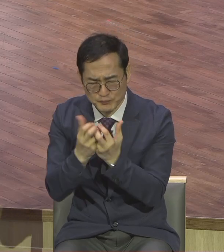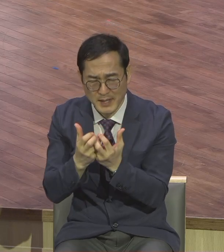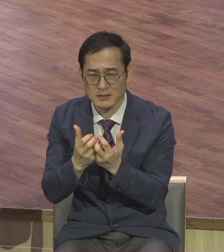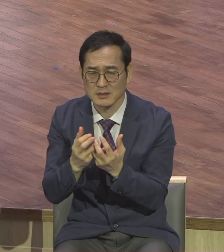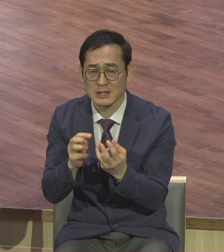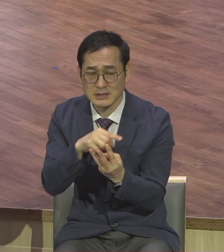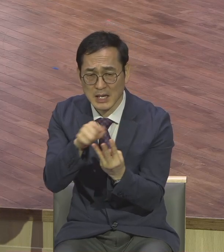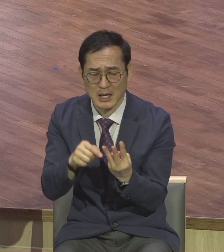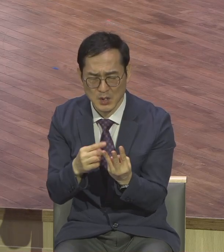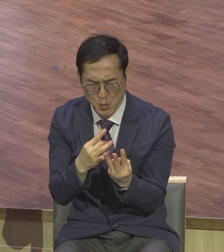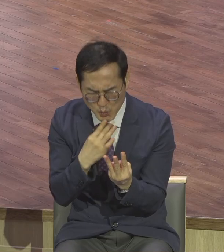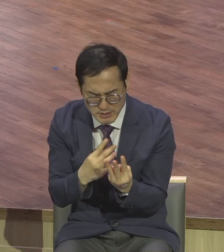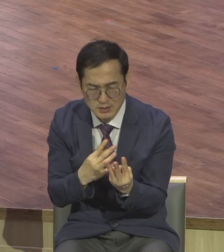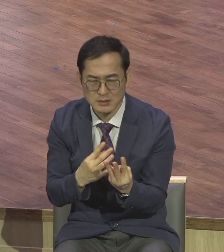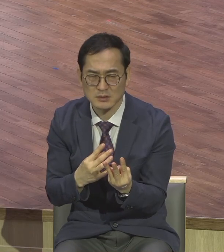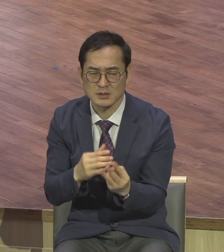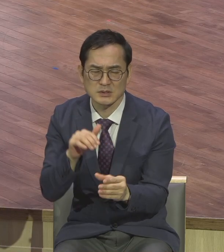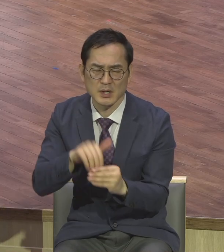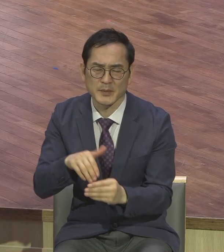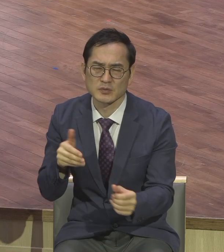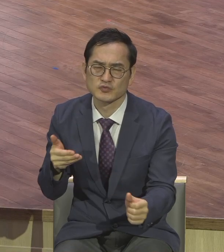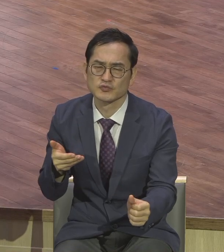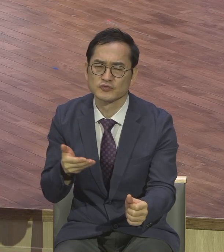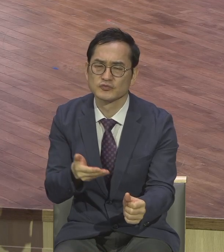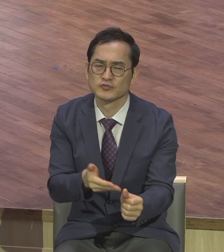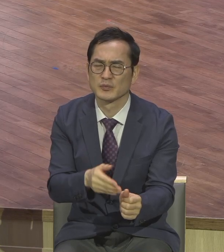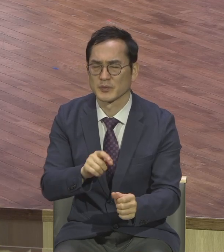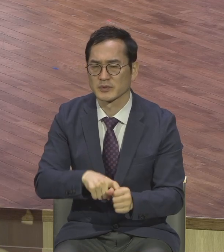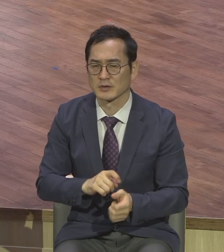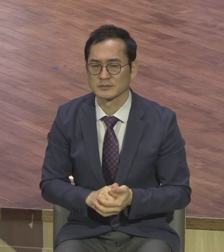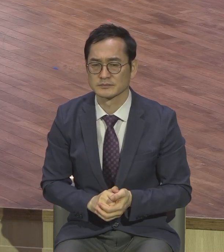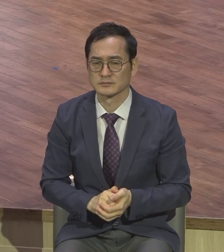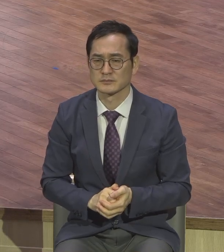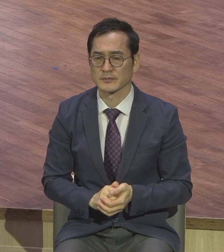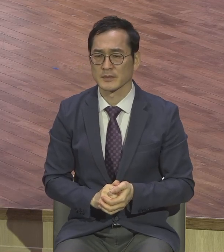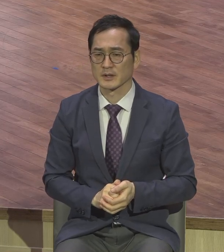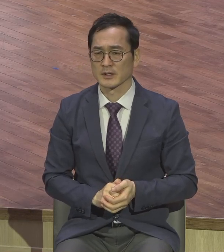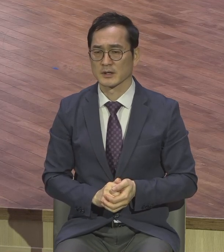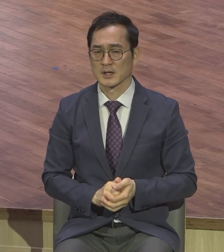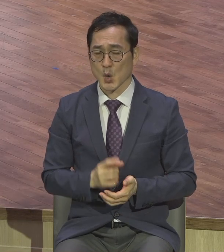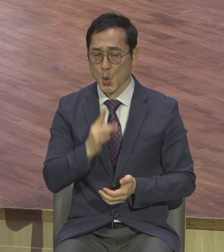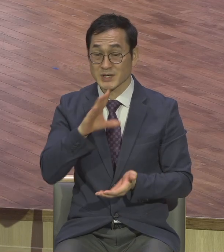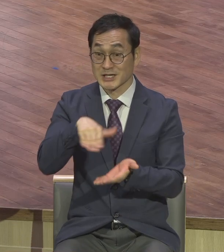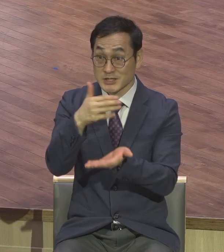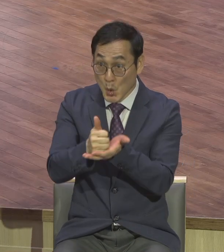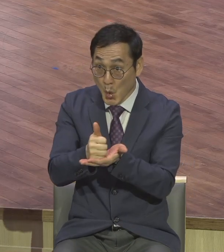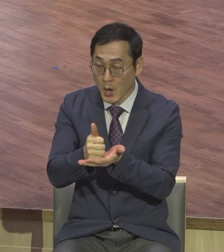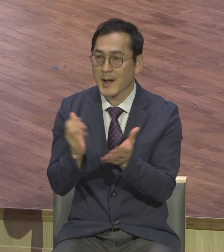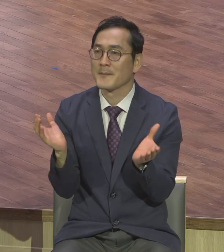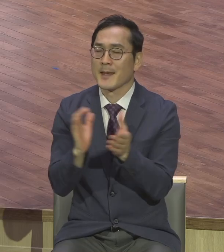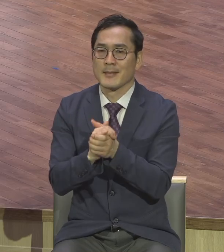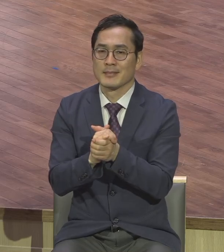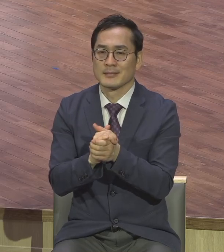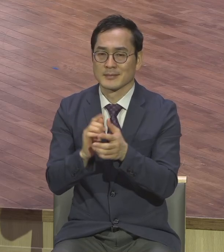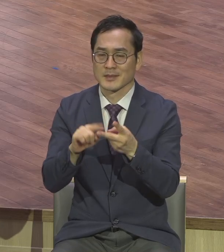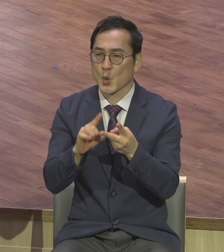무슨 문제 오면 그리스도 하면 끝나야 돼요. 오직 하나님의 나라